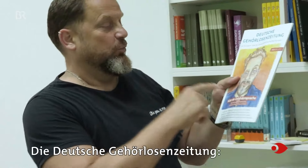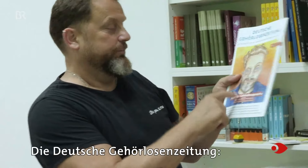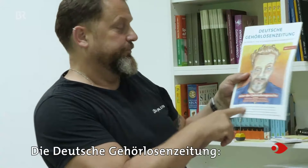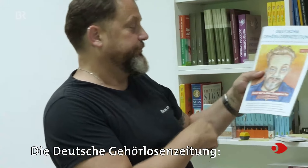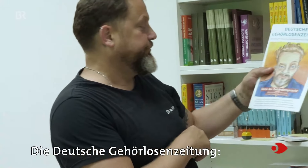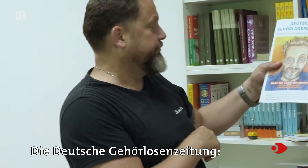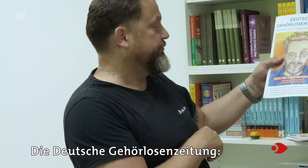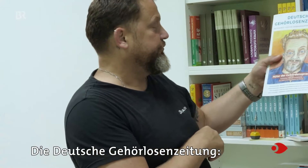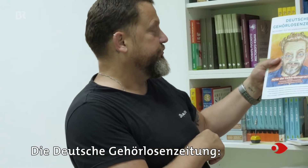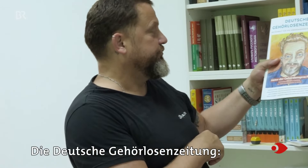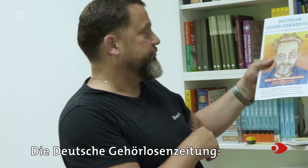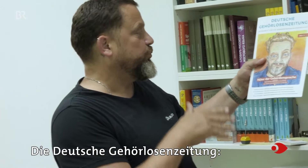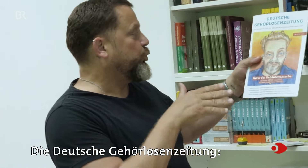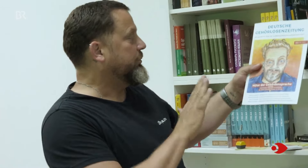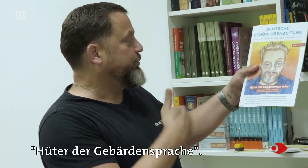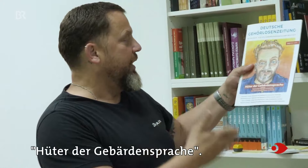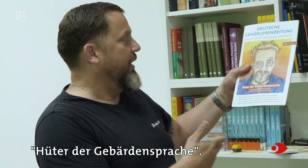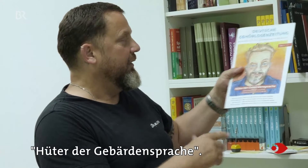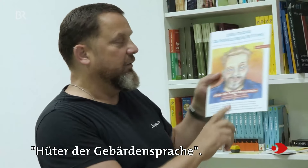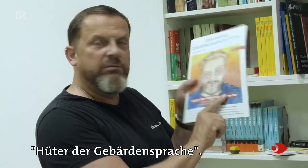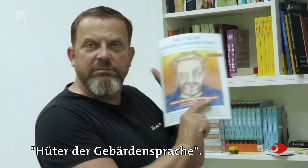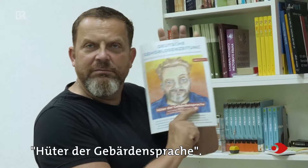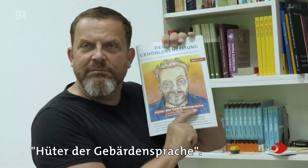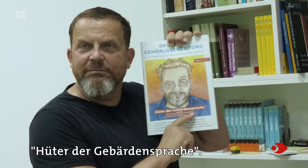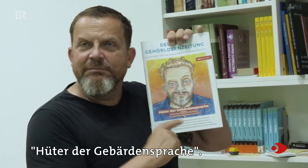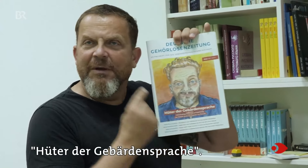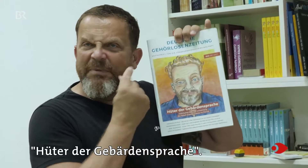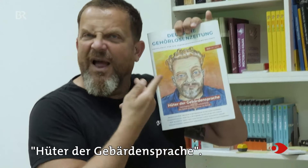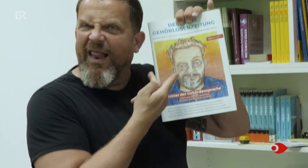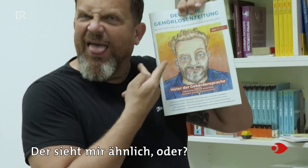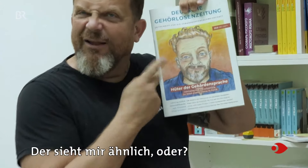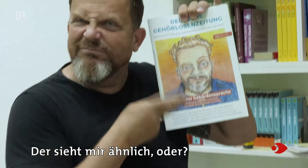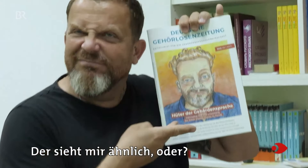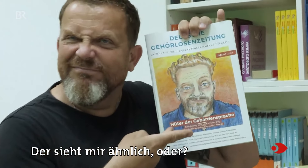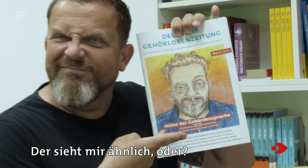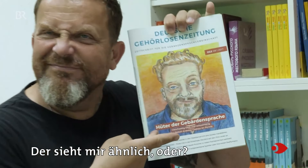Die Deutsche Gehörlosenzeitung, Hüter der Gebärdensprache. Der sieht mir ähnlich, oder?